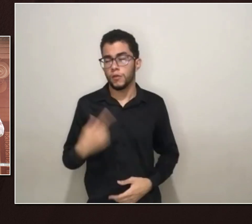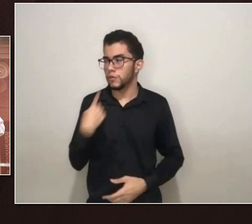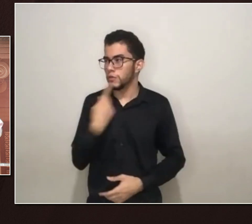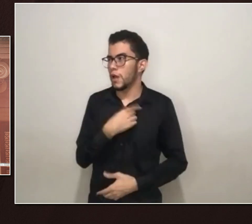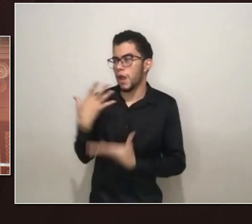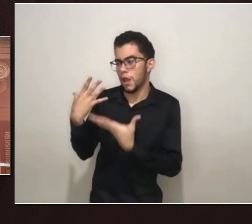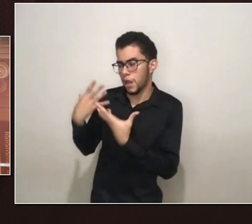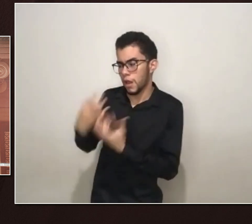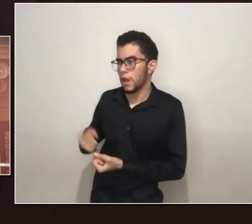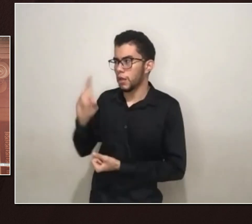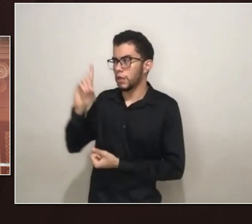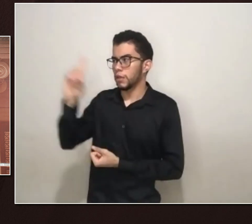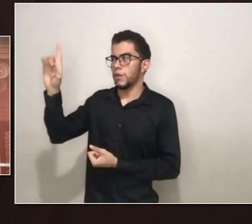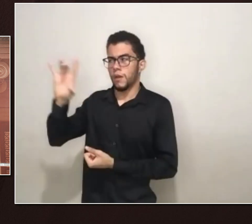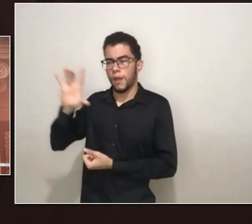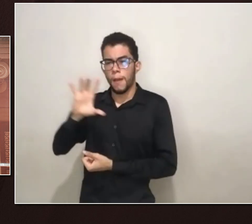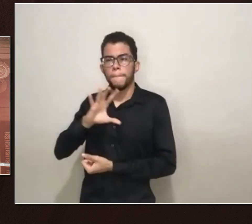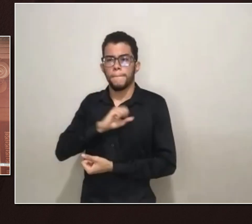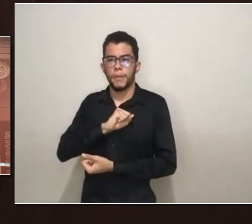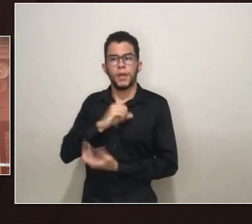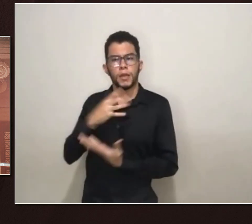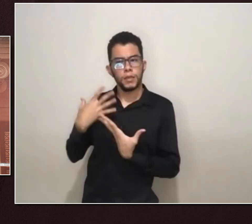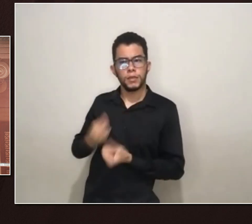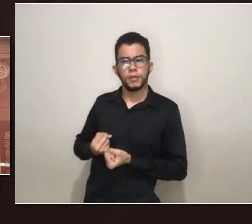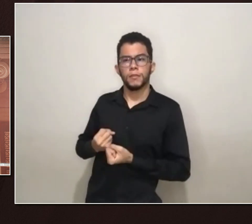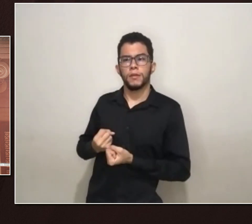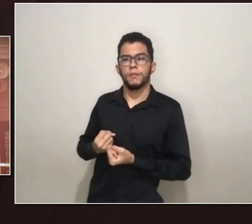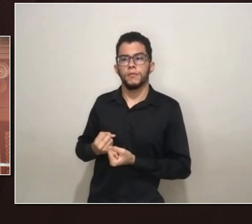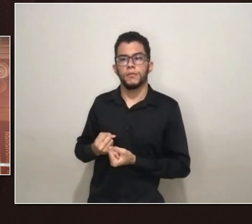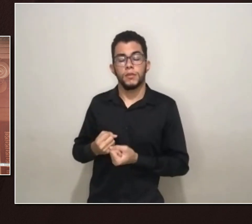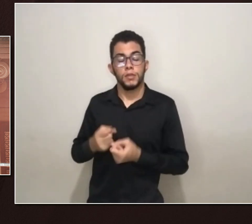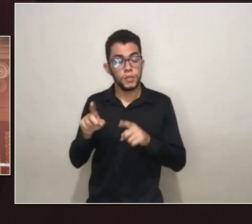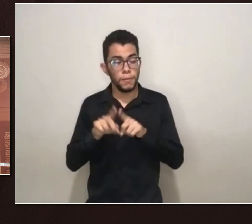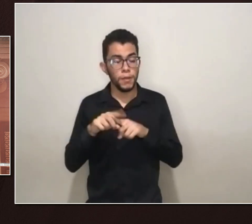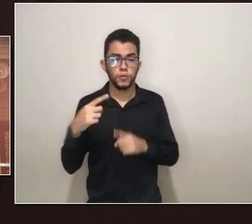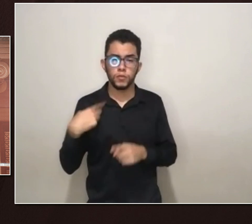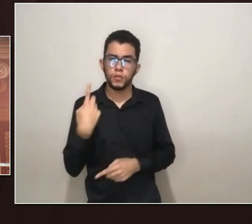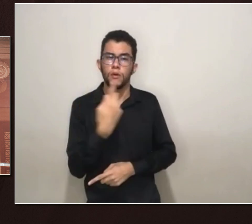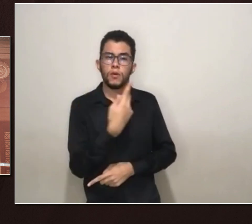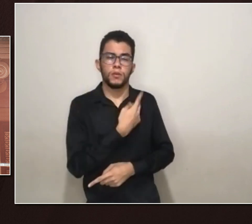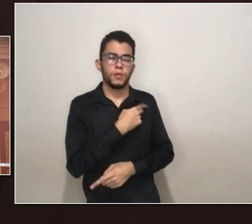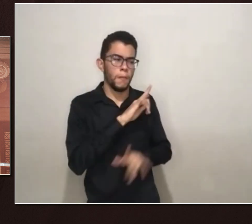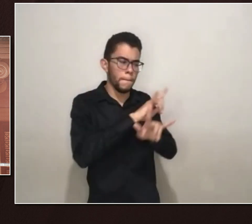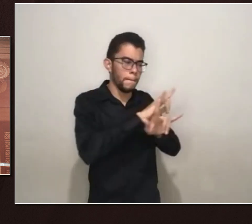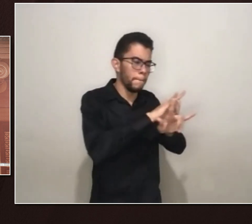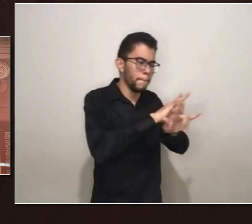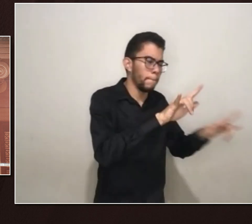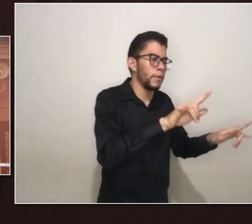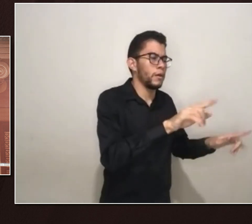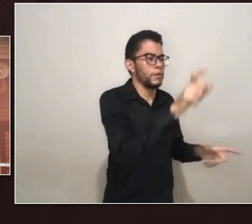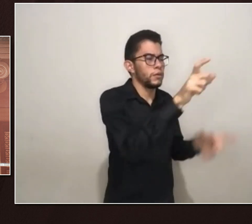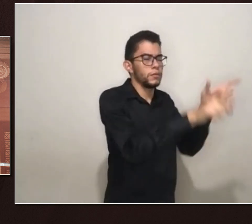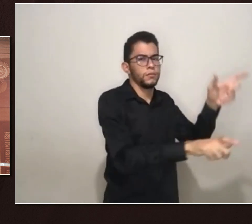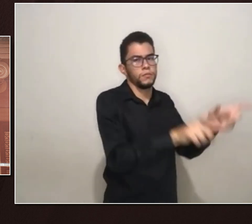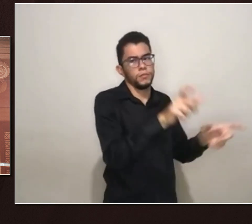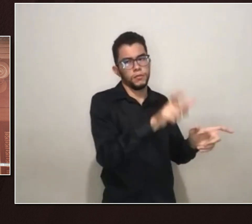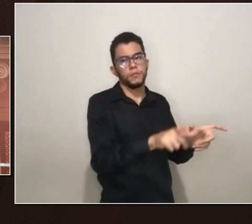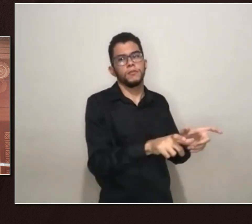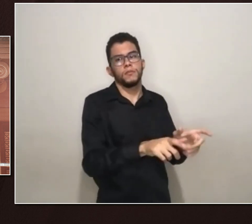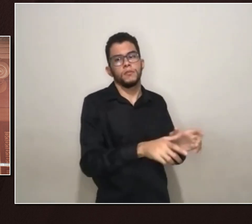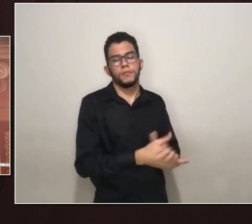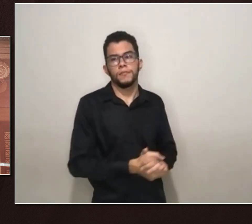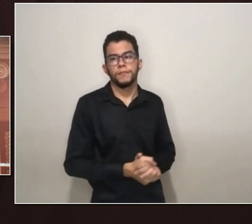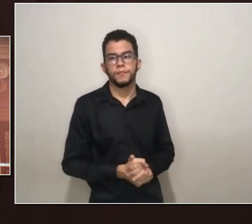com frescor de vida, nunca cair em mera busca de posição, mera busca de vantagem própria,